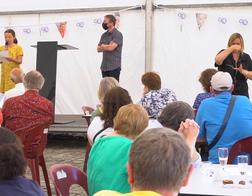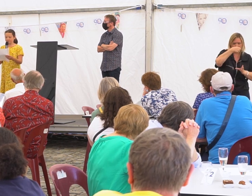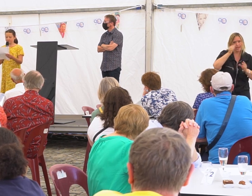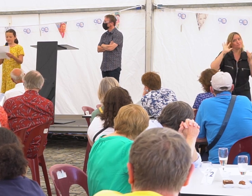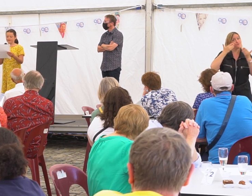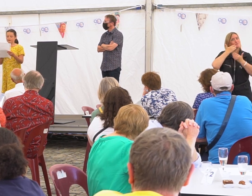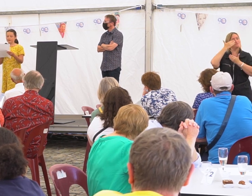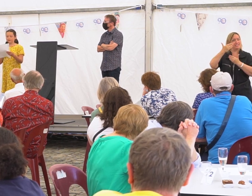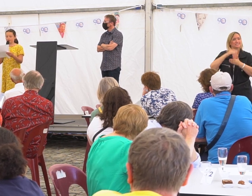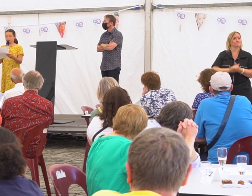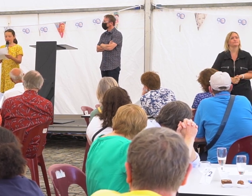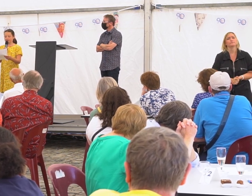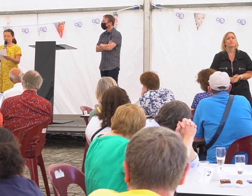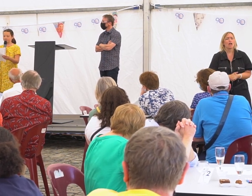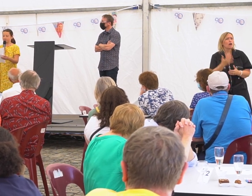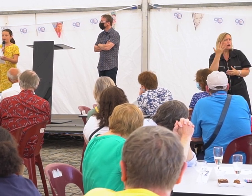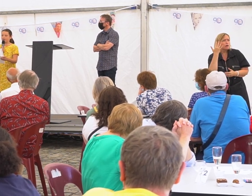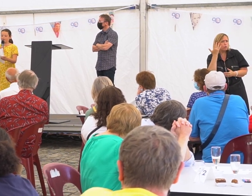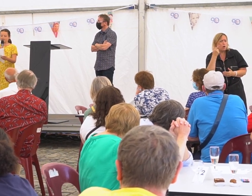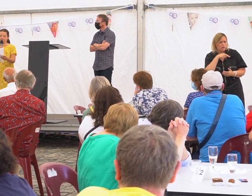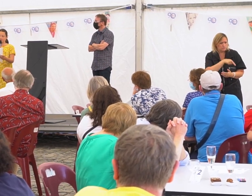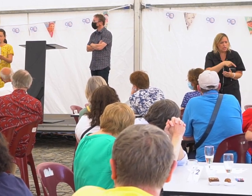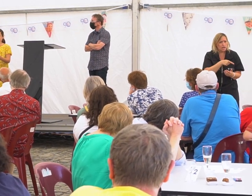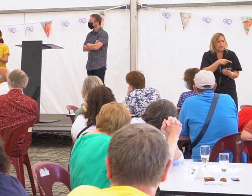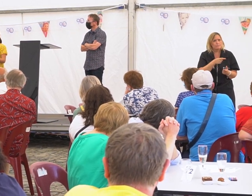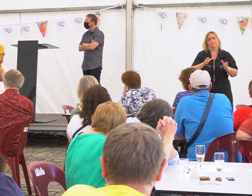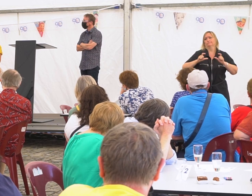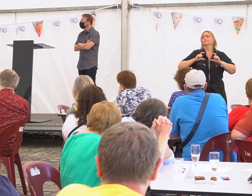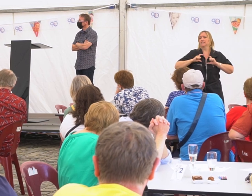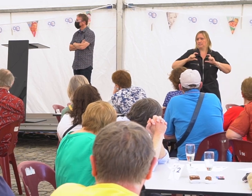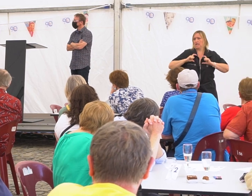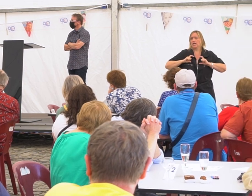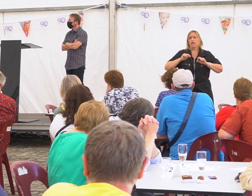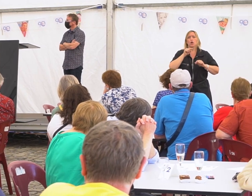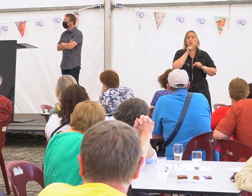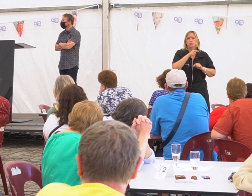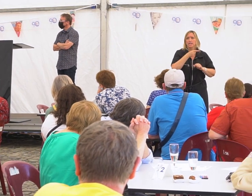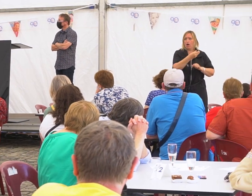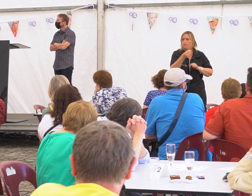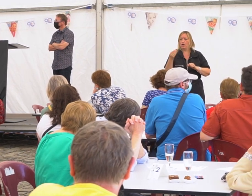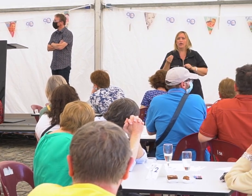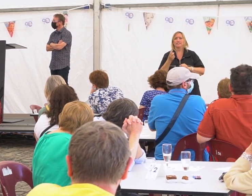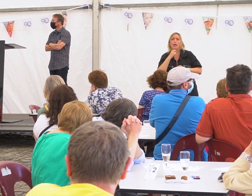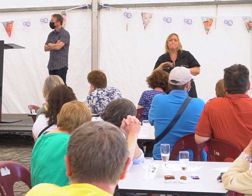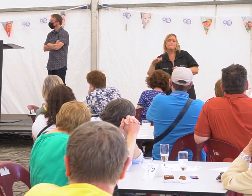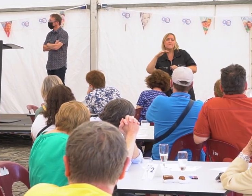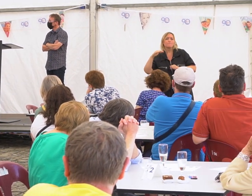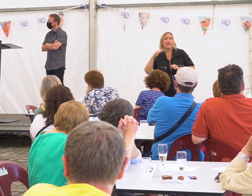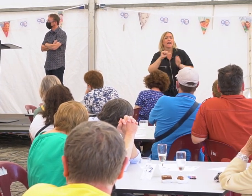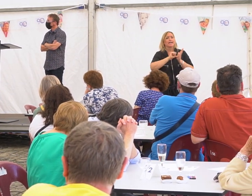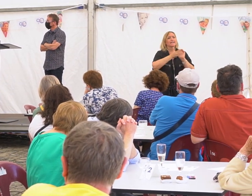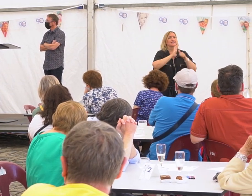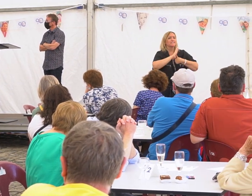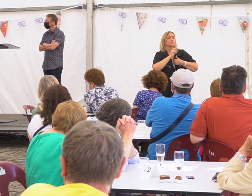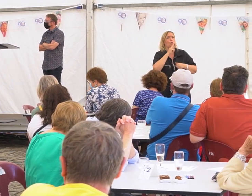merci. Pour quelle raison ? Marcel Marlier, ayant fréquenté dans son enfance l'école primaire du Christ-Roi